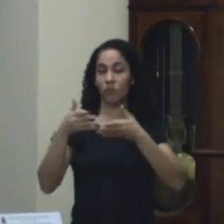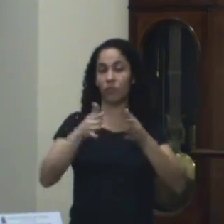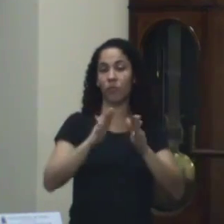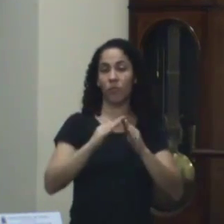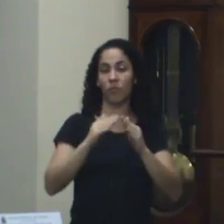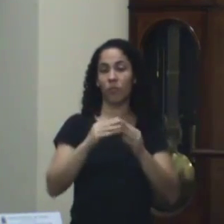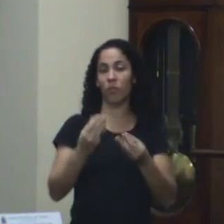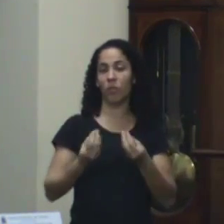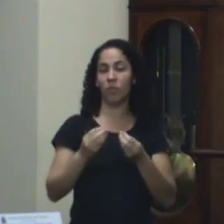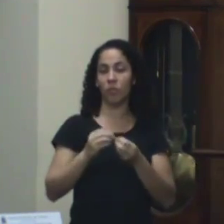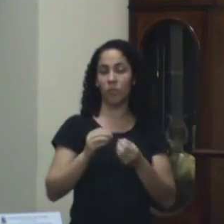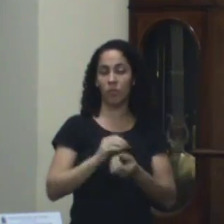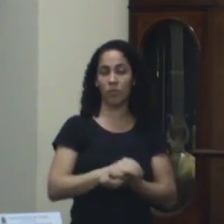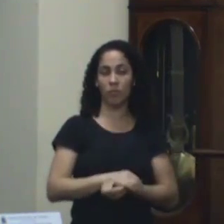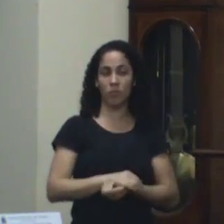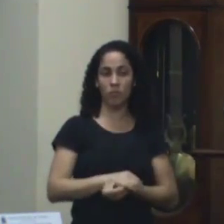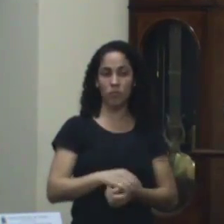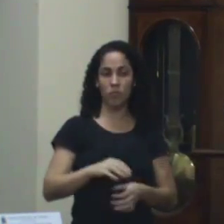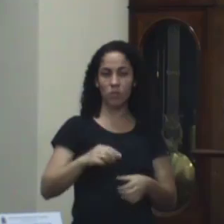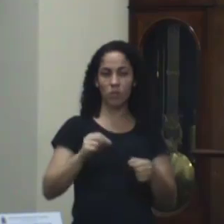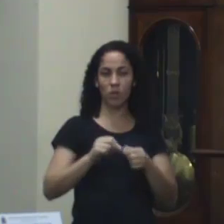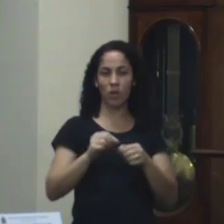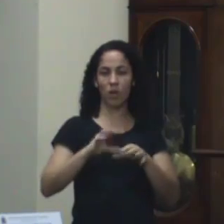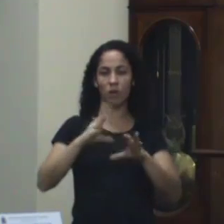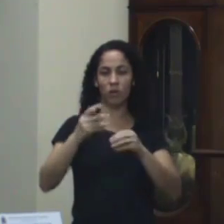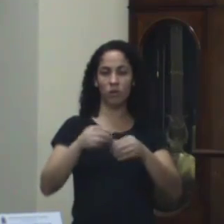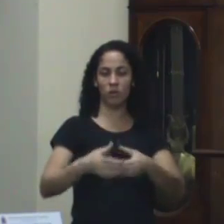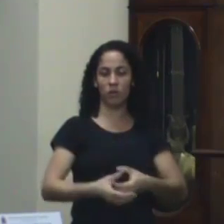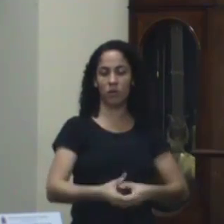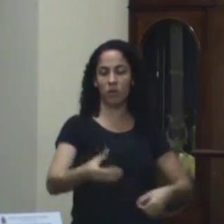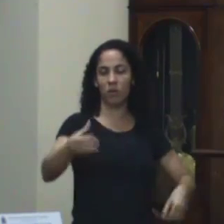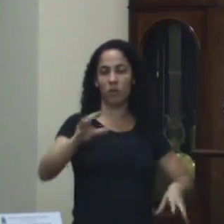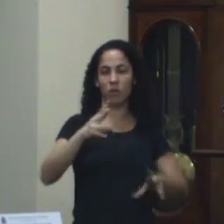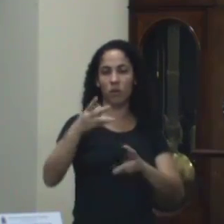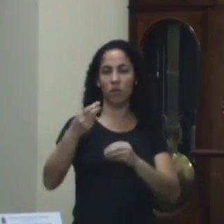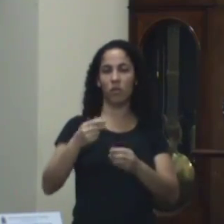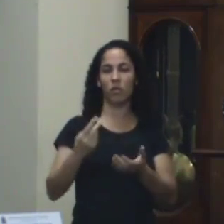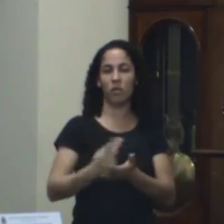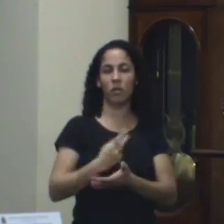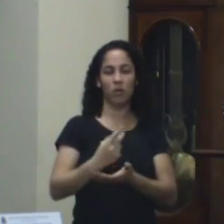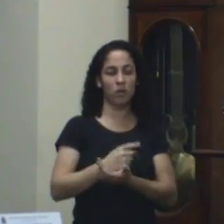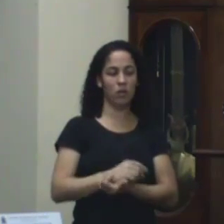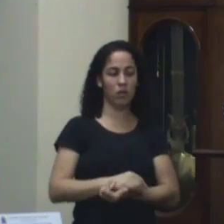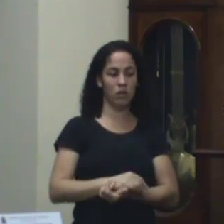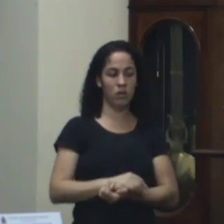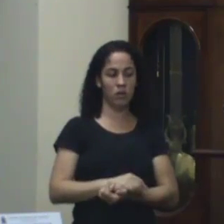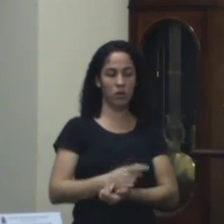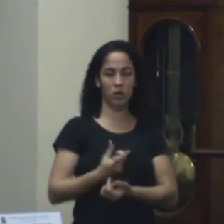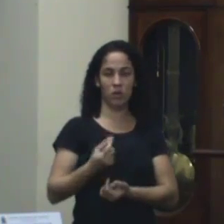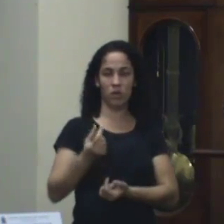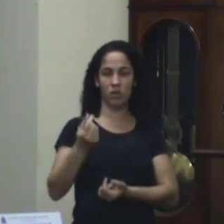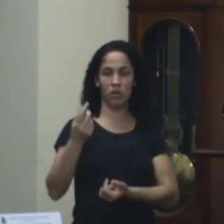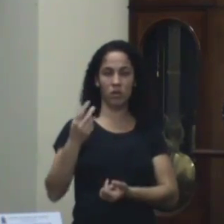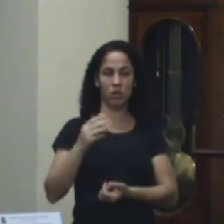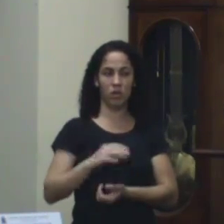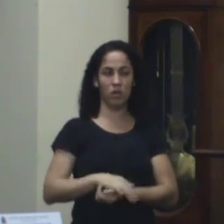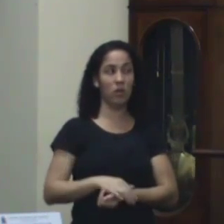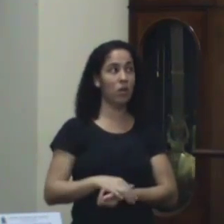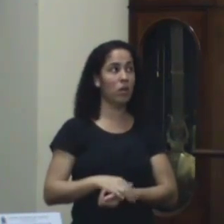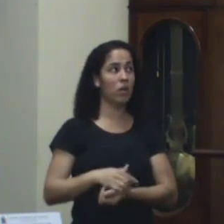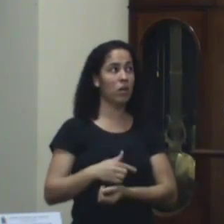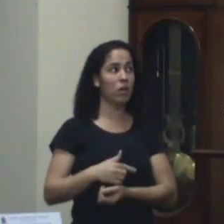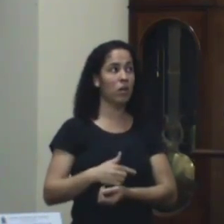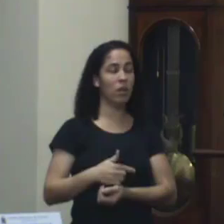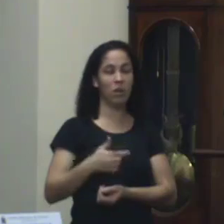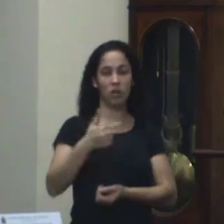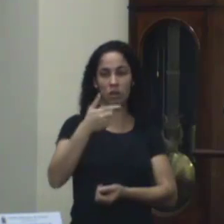água, na sua colocação dos seus tubos, né, que foi um investimento, nós sabemos, 7